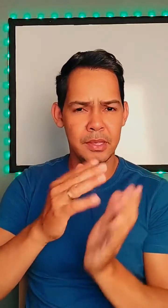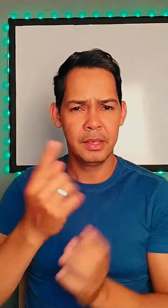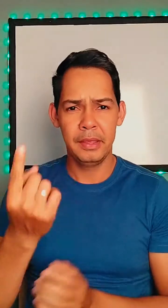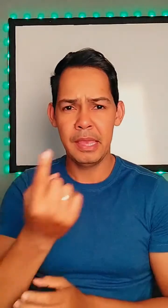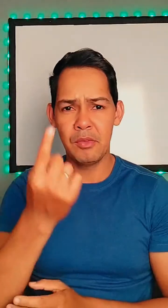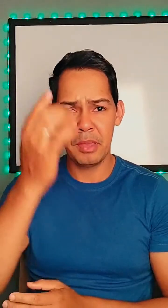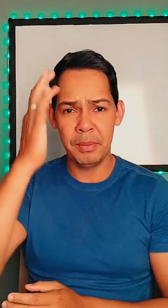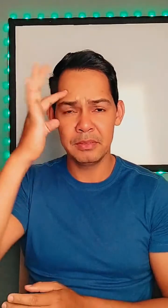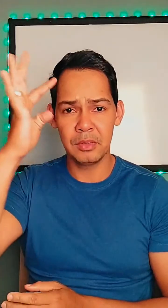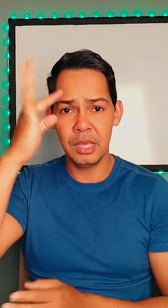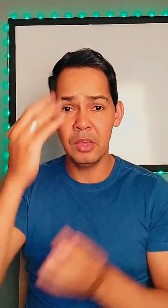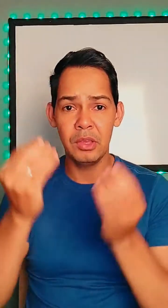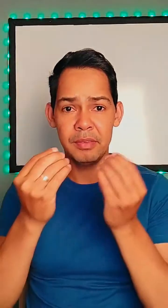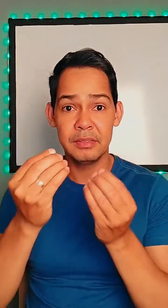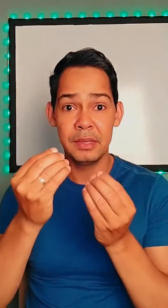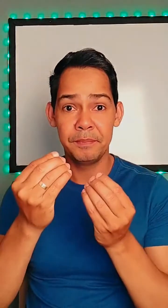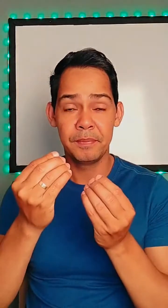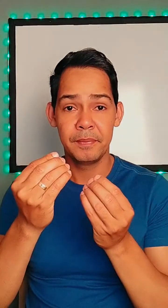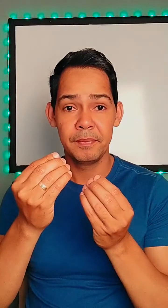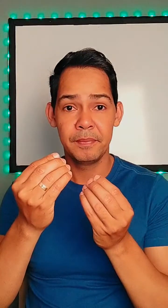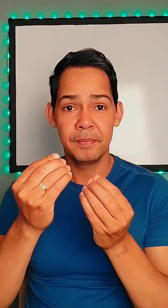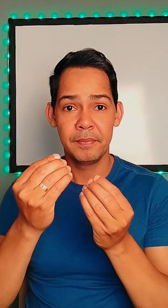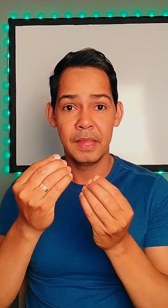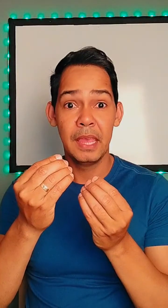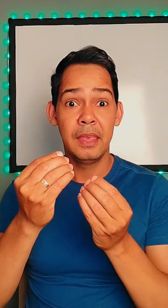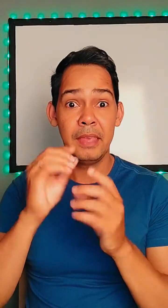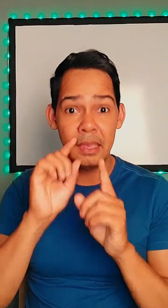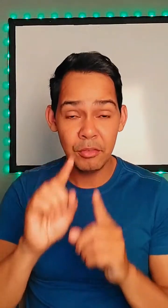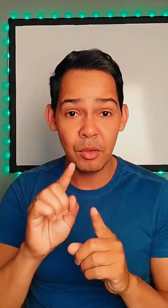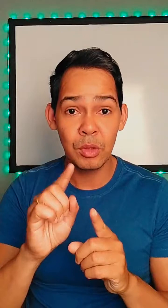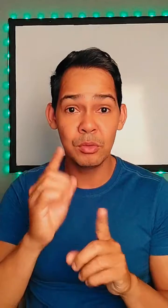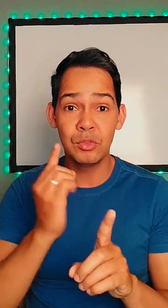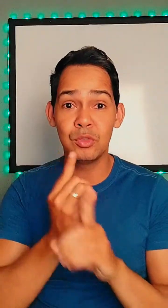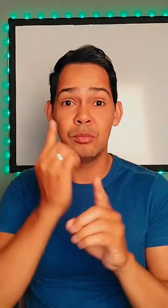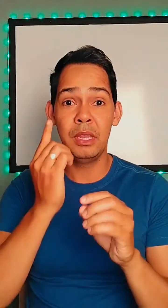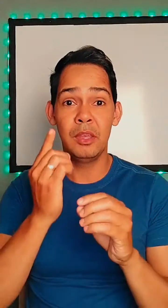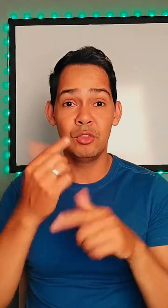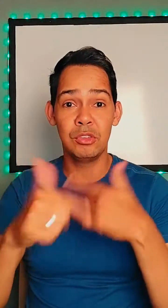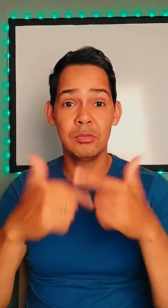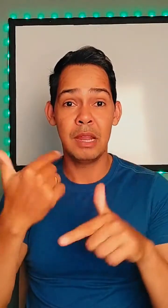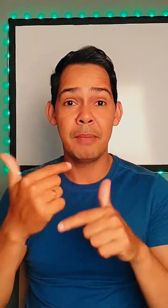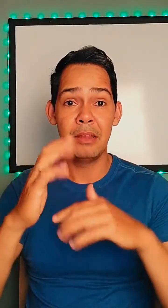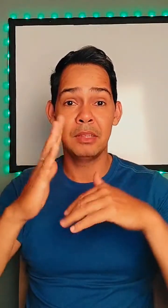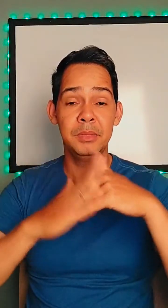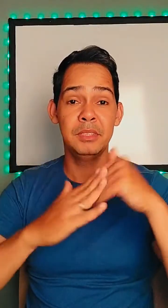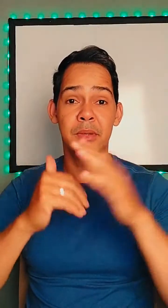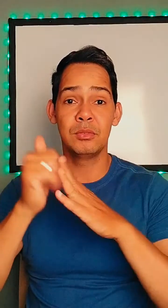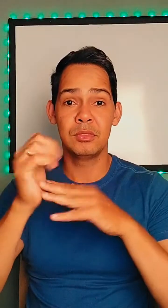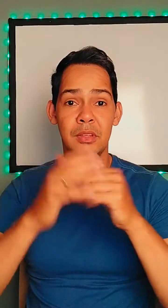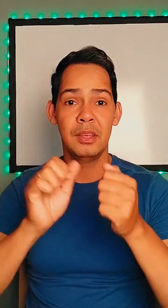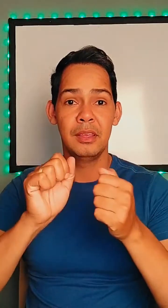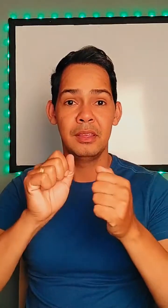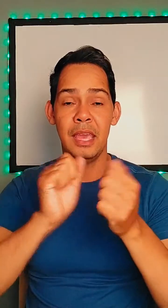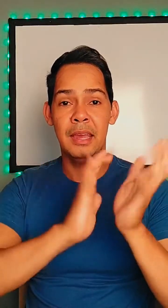e aí eu fiquei pensando o que eu ia fazer. E aí foi quando eu descobri que eu tinha um trabalho nas minhas mãos, que era a língua